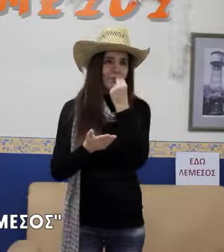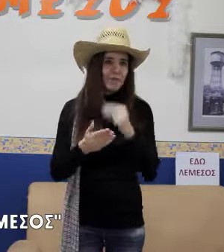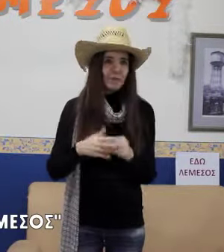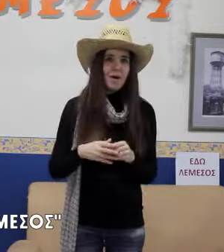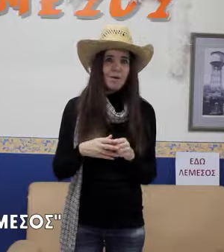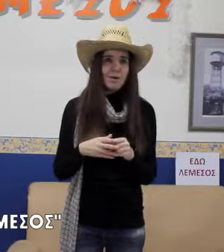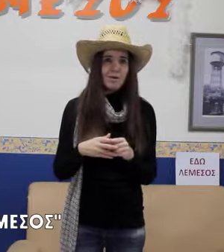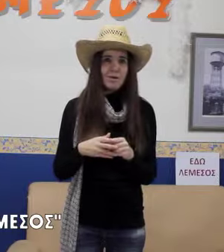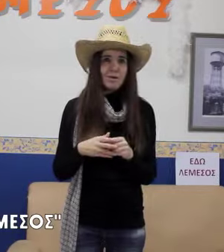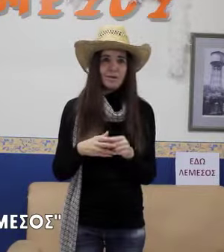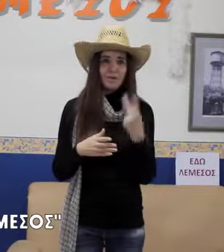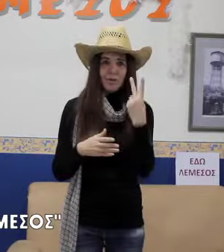Θα υπάρχουν 2 φορτηγά